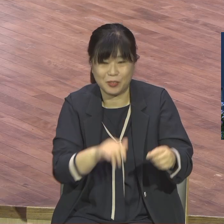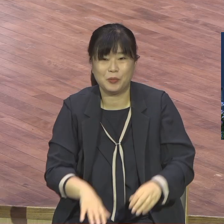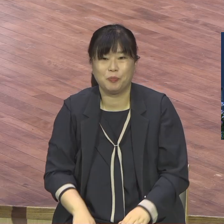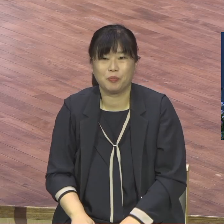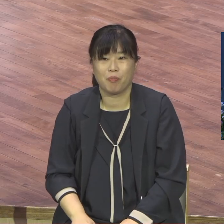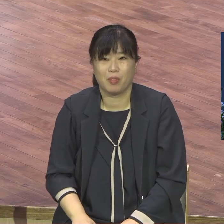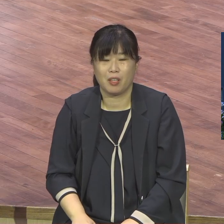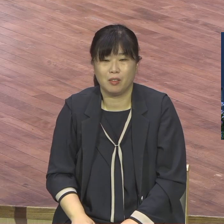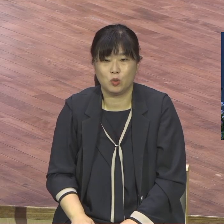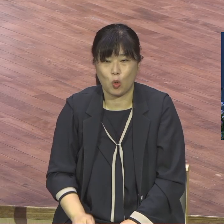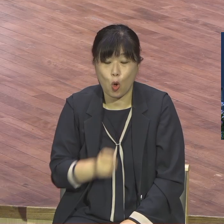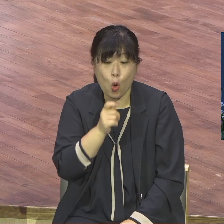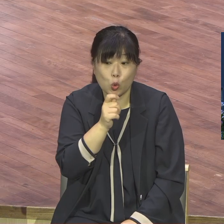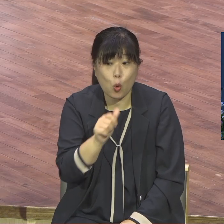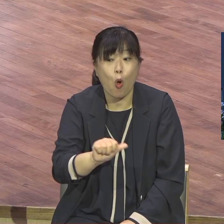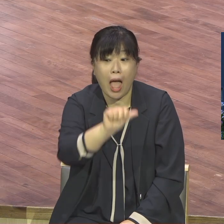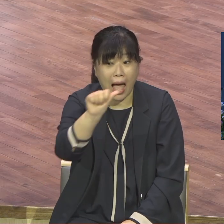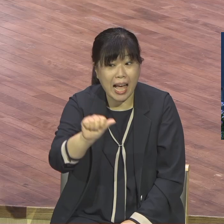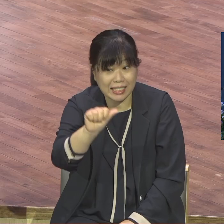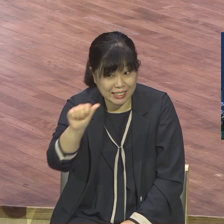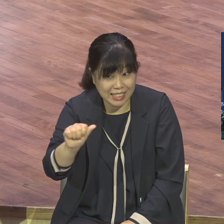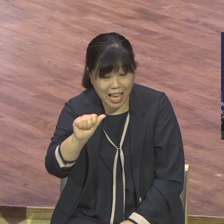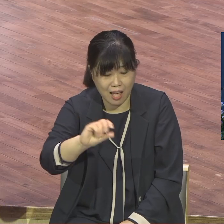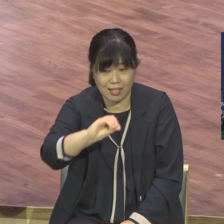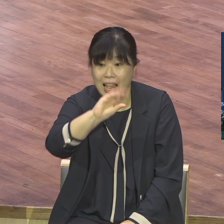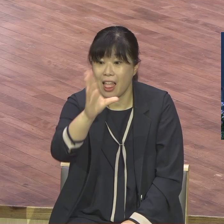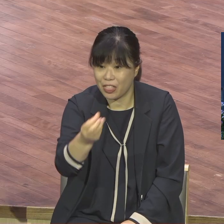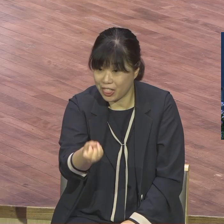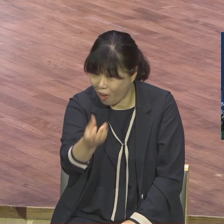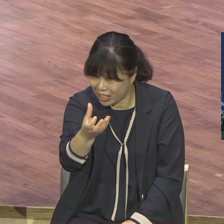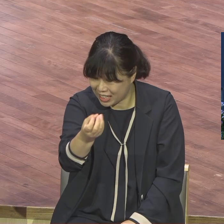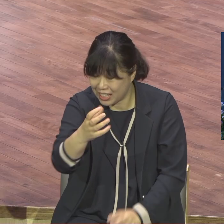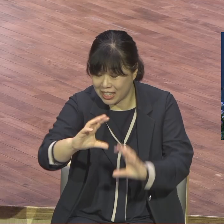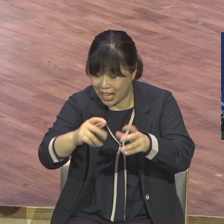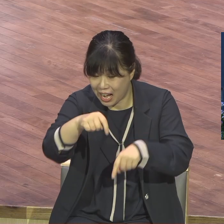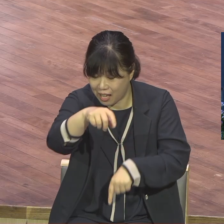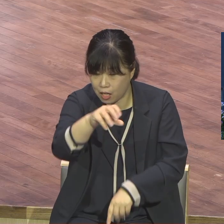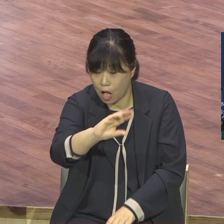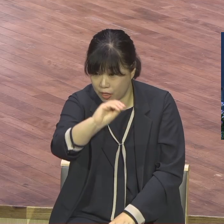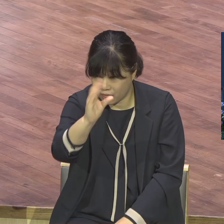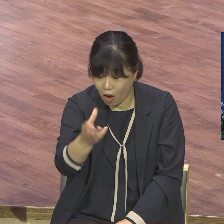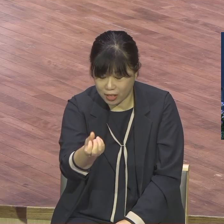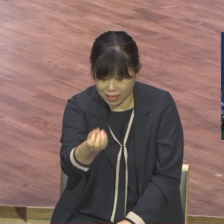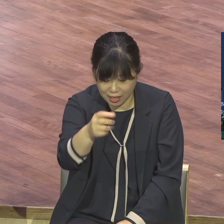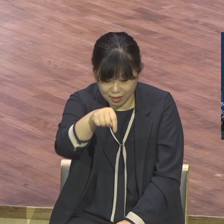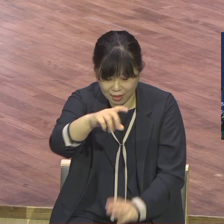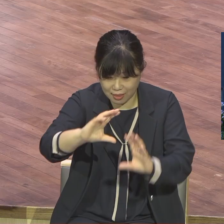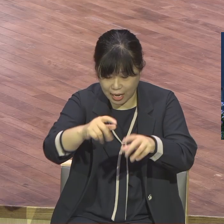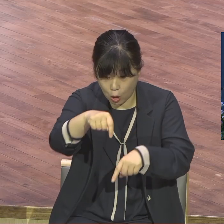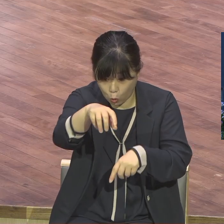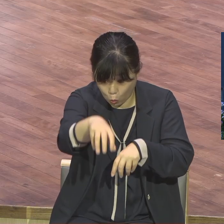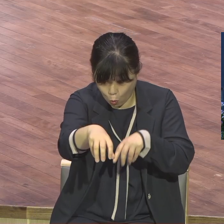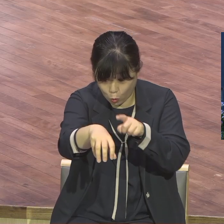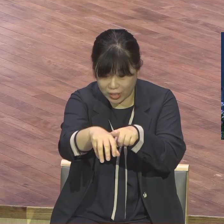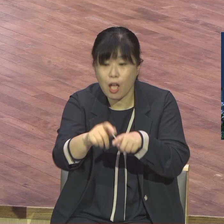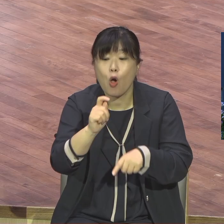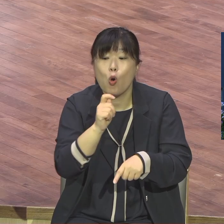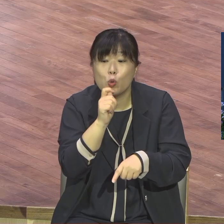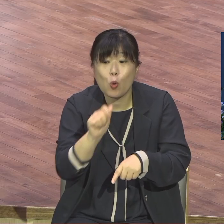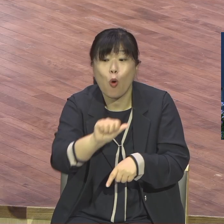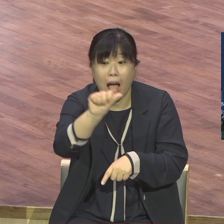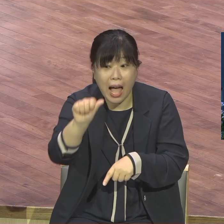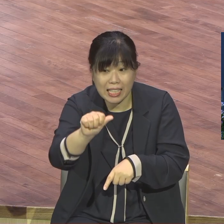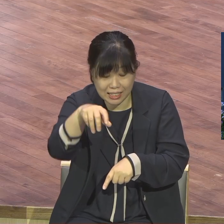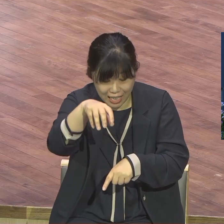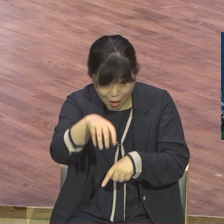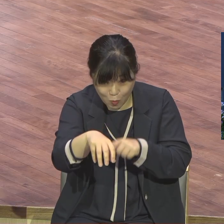터키, 터키가 유럽과 아시아를 연결하는 그 끊어진 진로가 아니고 잘 속도로 한 거기가 터키거든요. 그